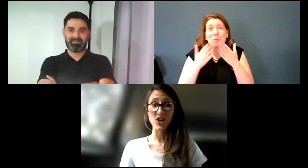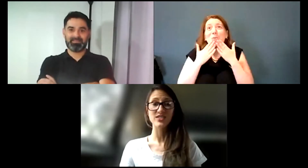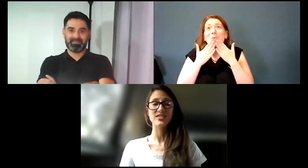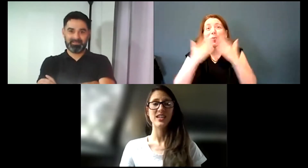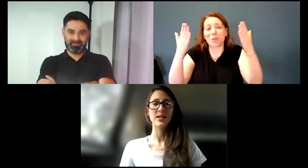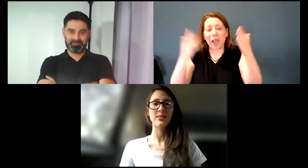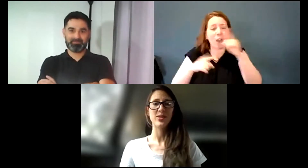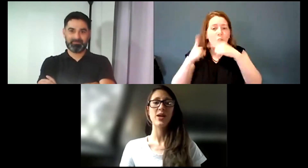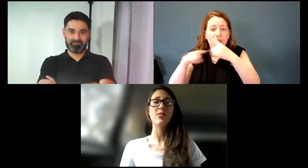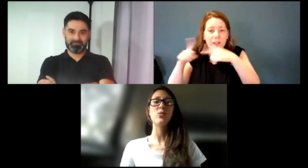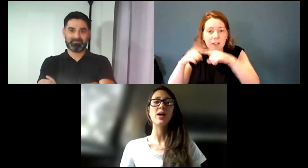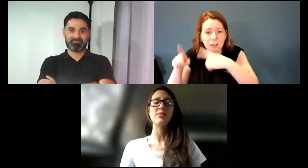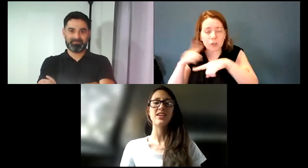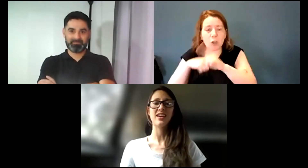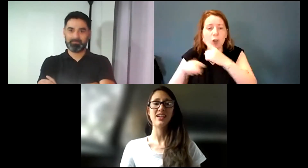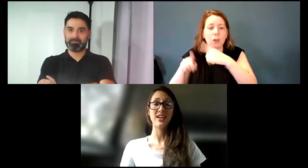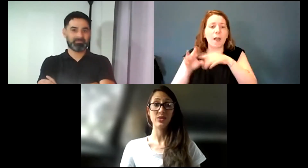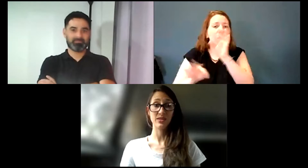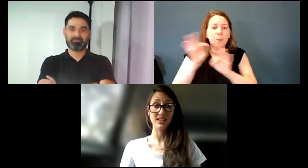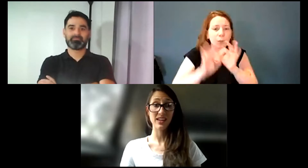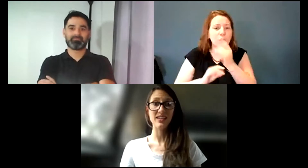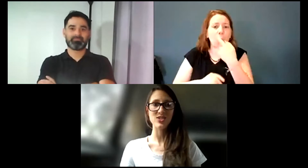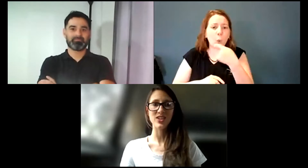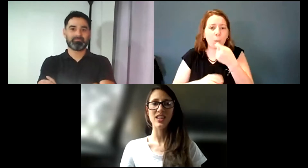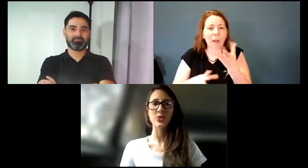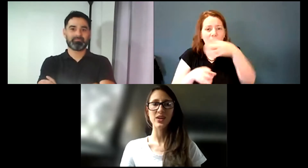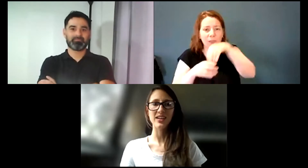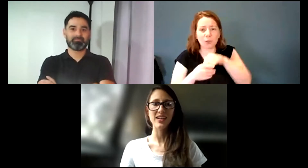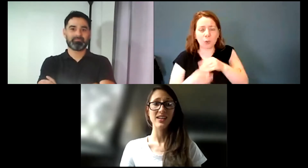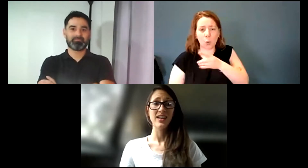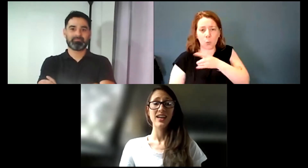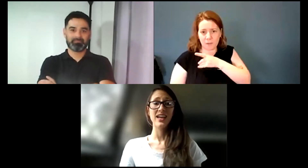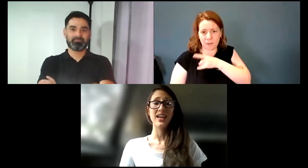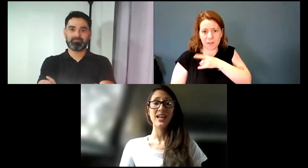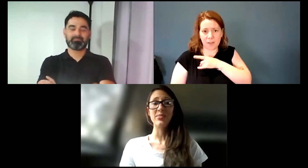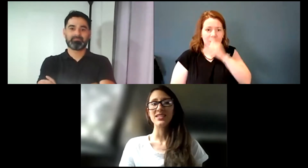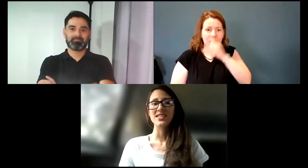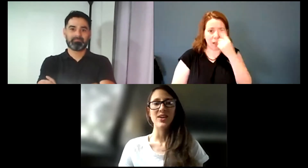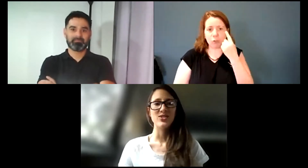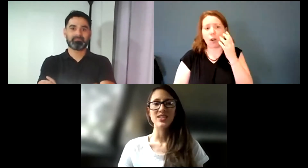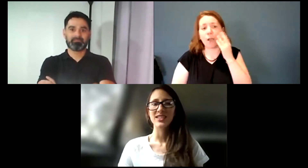coordinación del programa UPAMI en la Universidad Nacional de Burlingame, la presencia de docentes